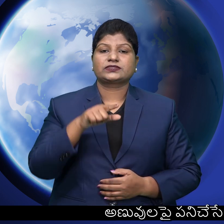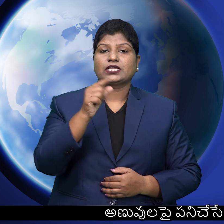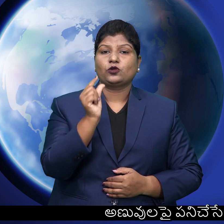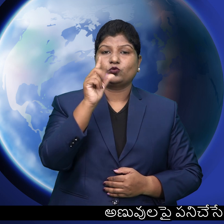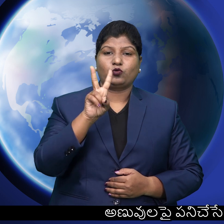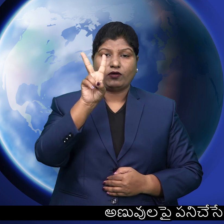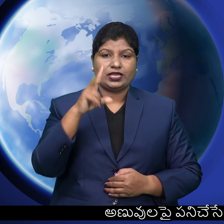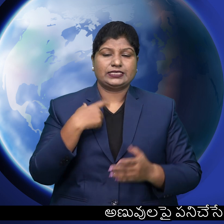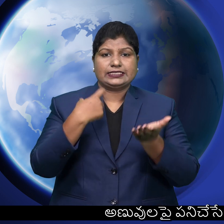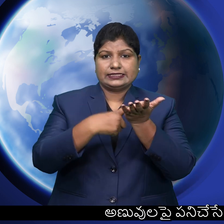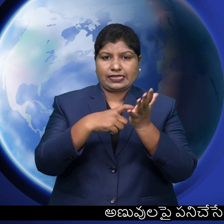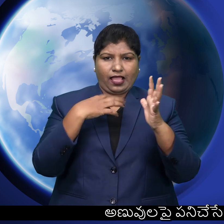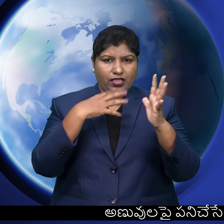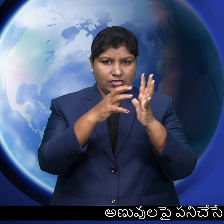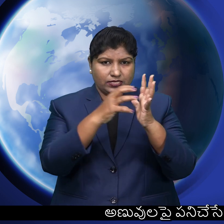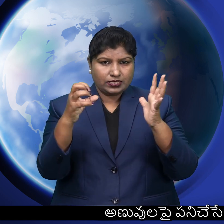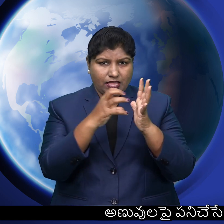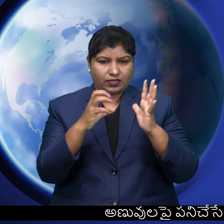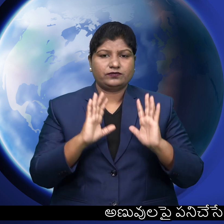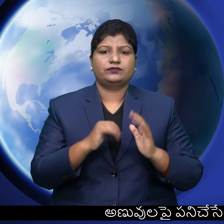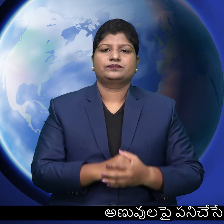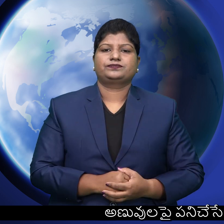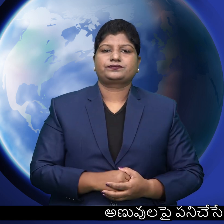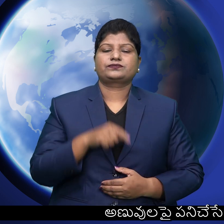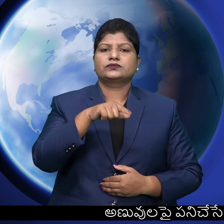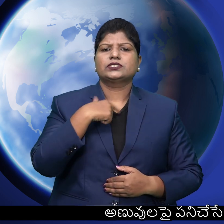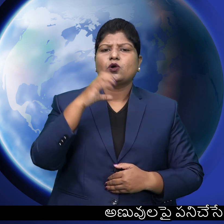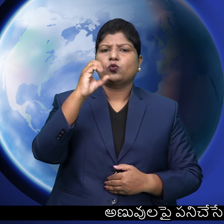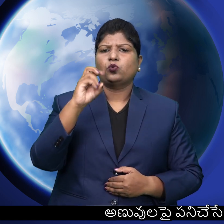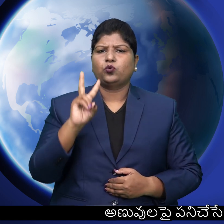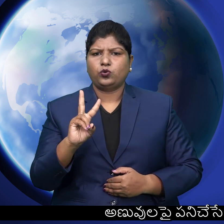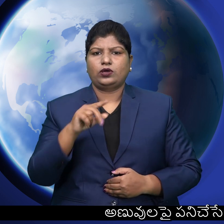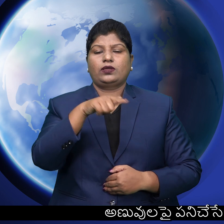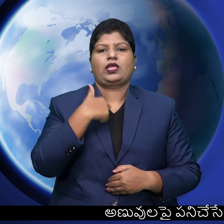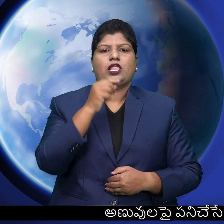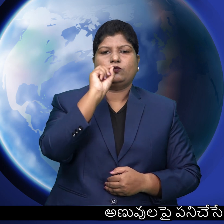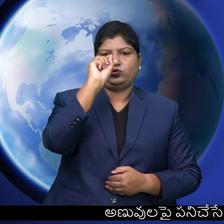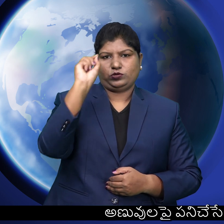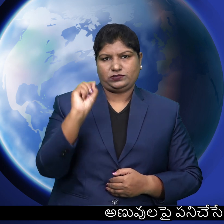ఆక్సిజన్ అణువులపై పనిచేసే యూవీ రేడియేషన్ యొక్క ఉత్పత్తి.